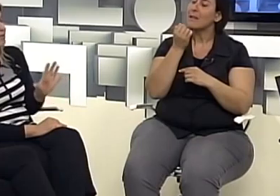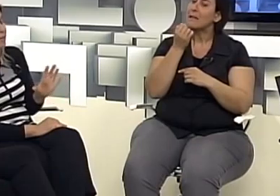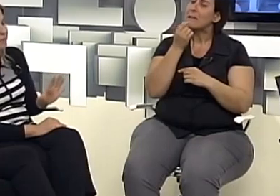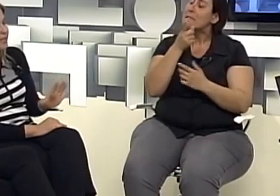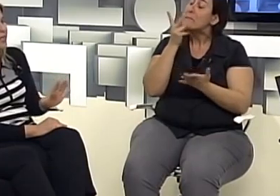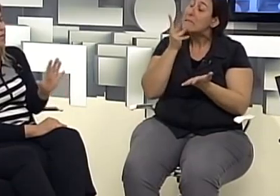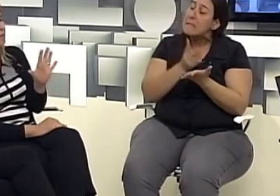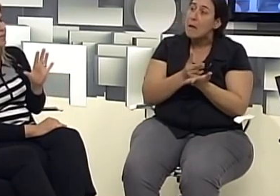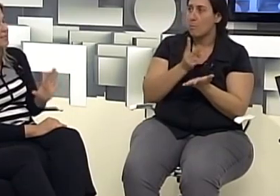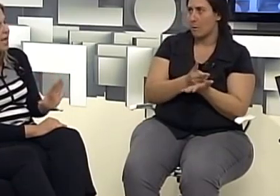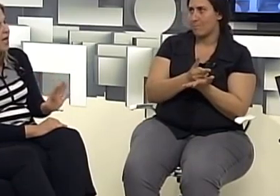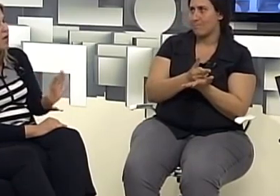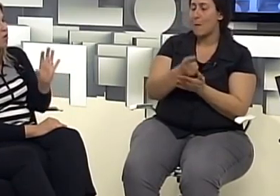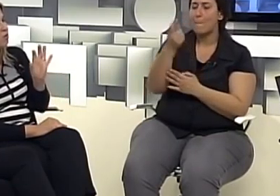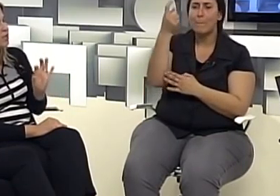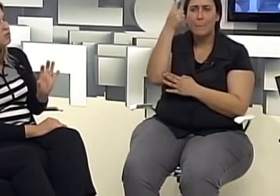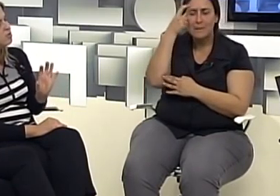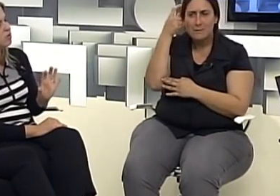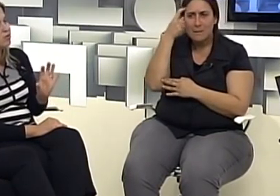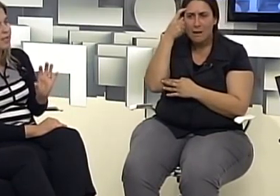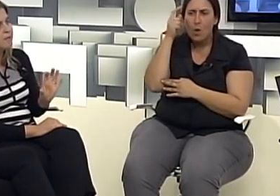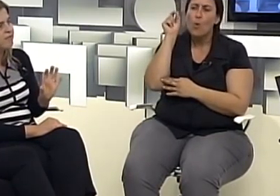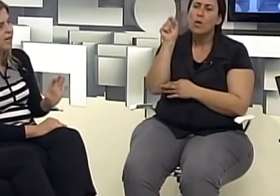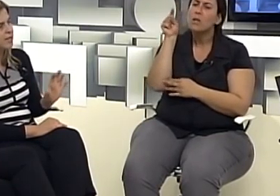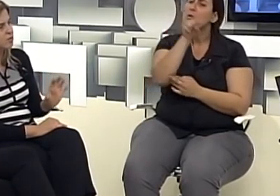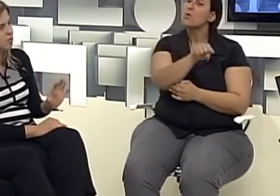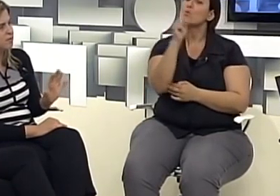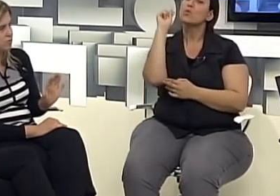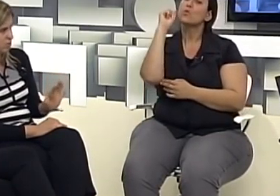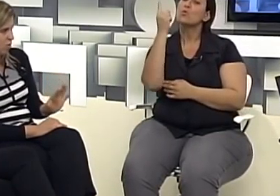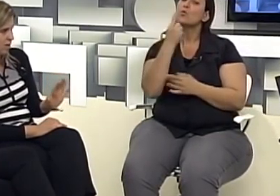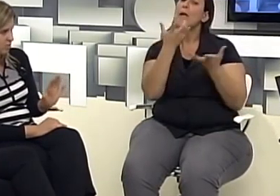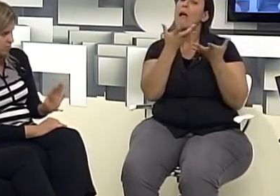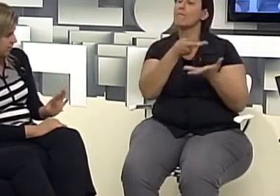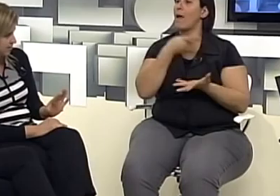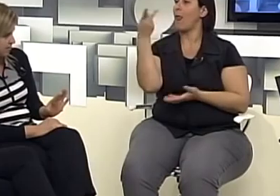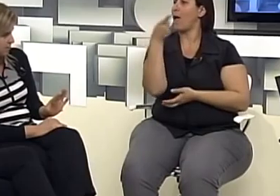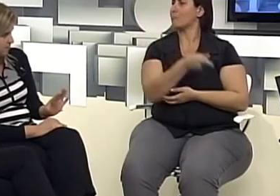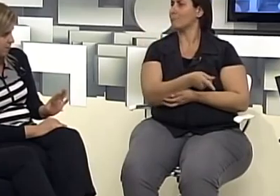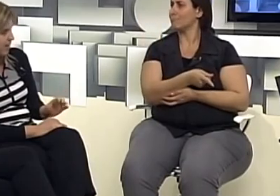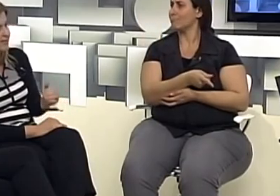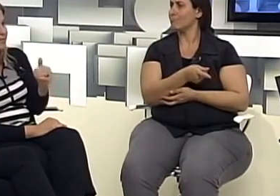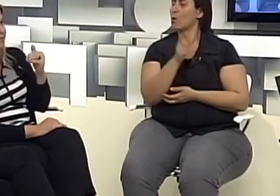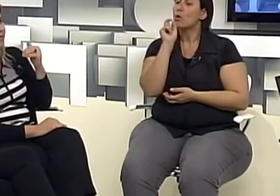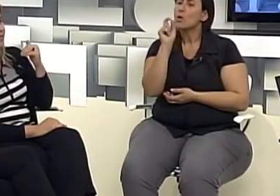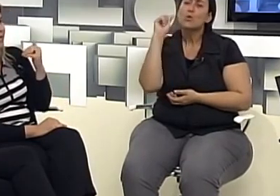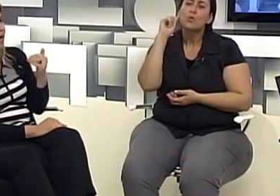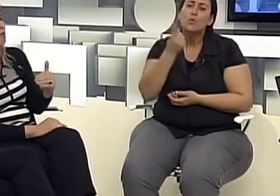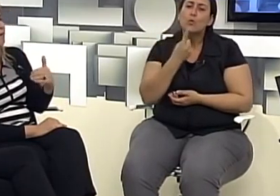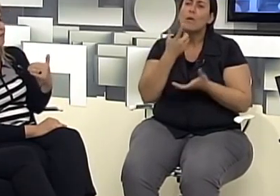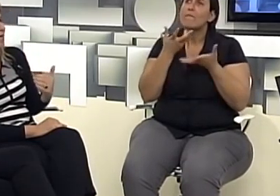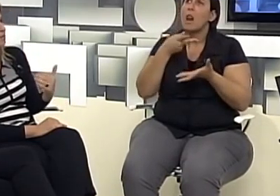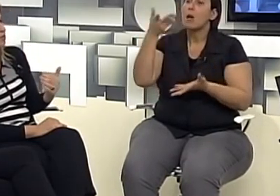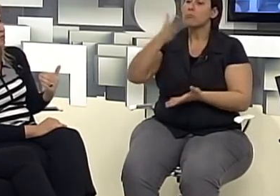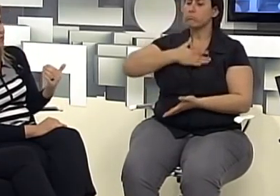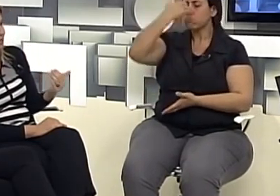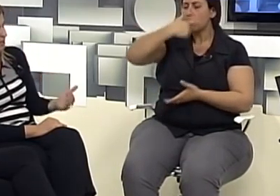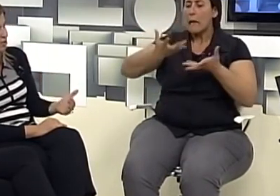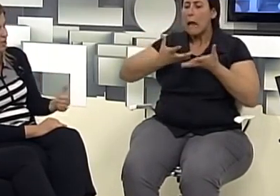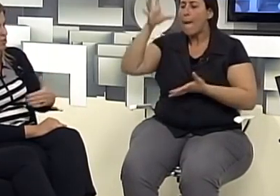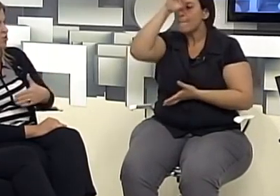recado, sempre pensar o que o surdo tem para falar sobre a sua escola e sua educação, não é assim? Há uma frase